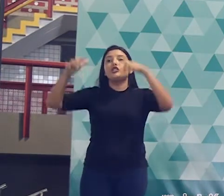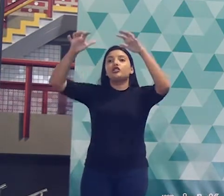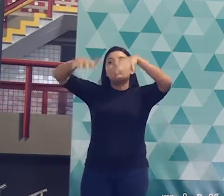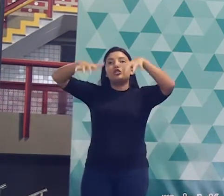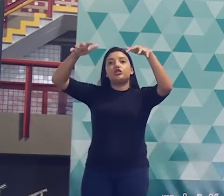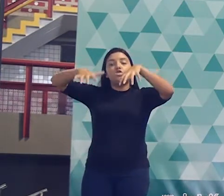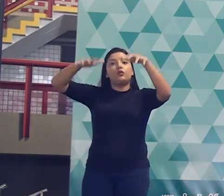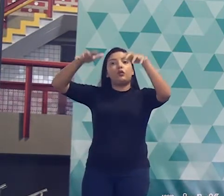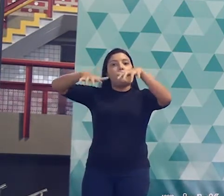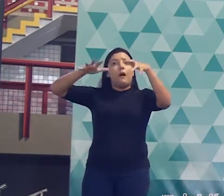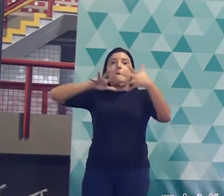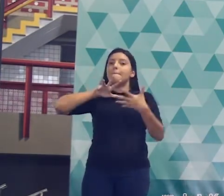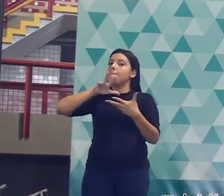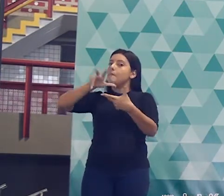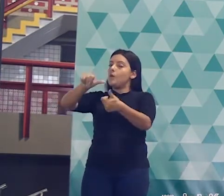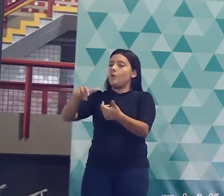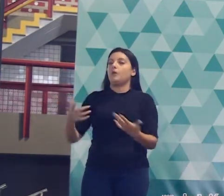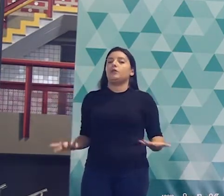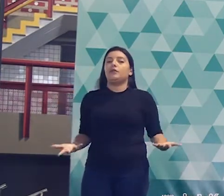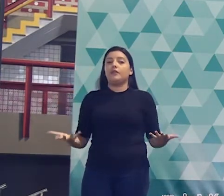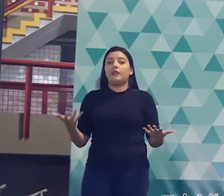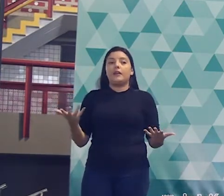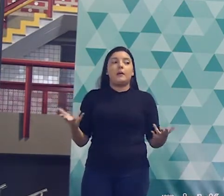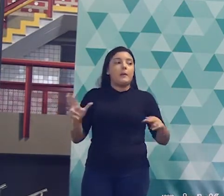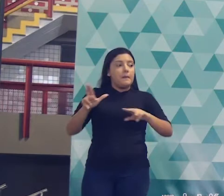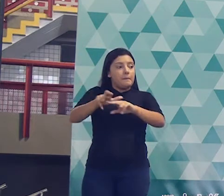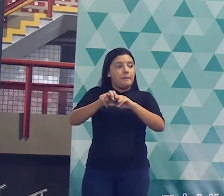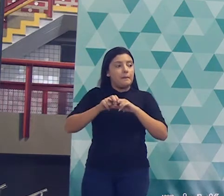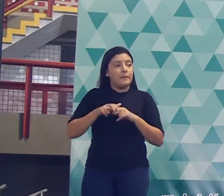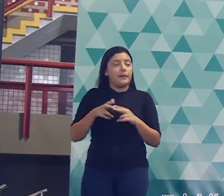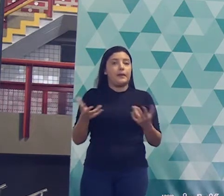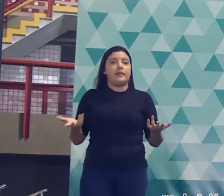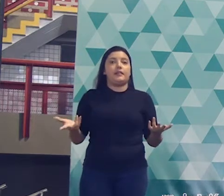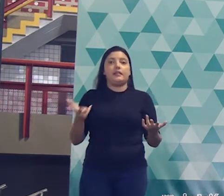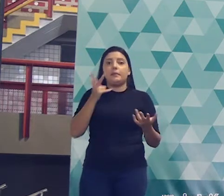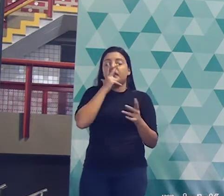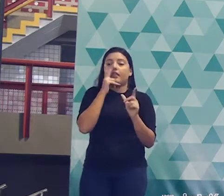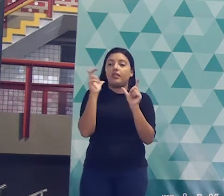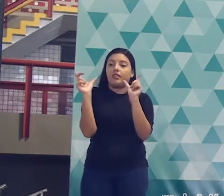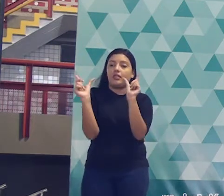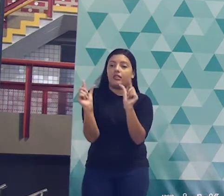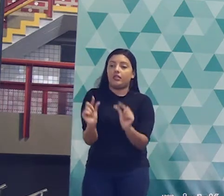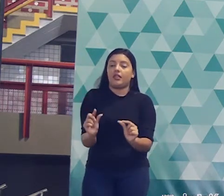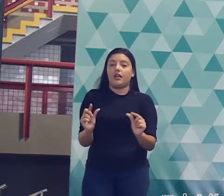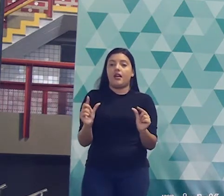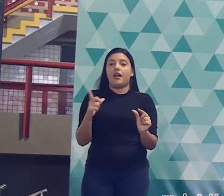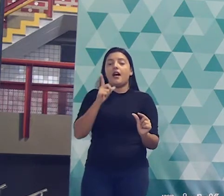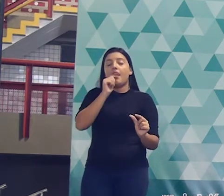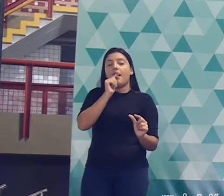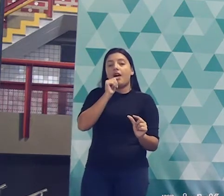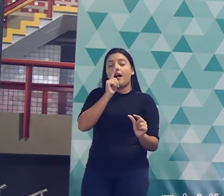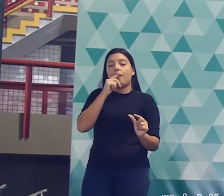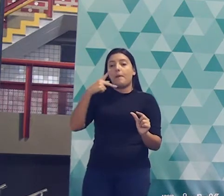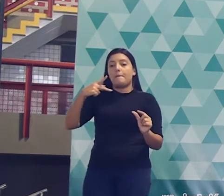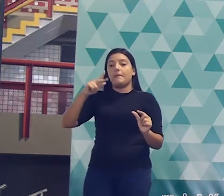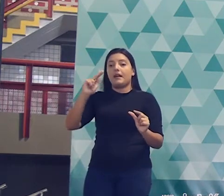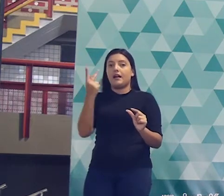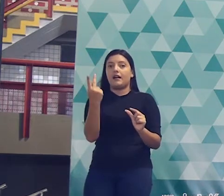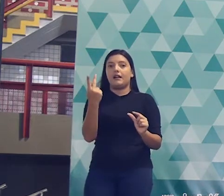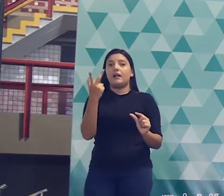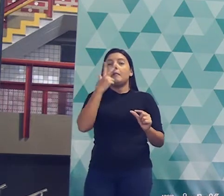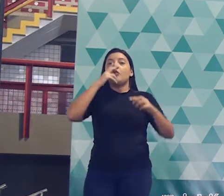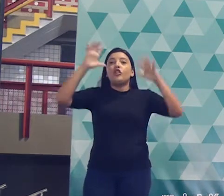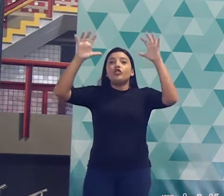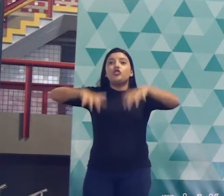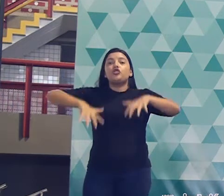do H2CO3, ele, infelizmente, reduz de forma muito significativa o pH da água e vai tornar ela uma chuva muito